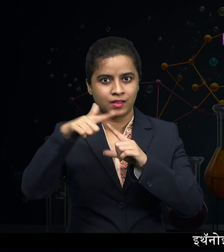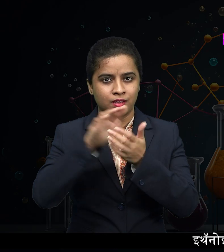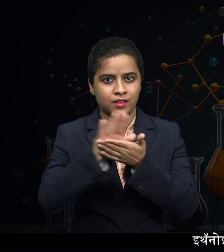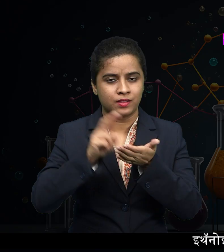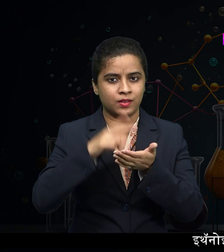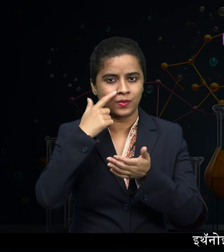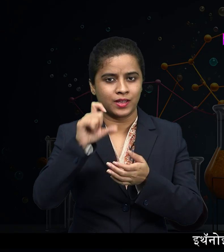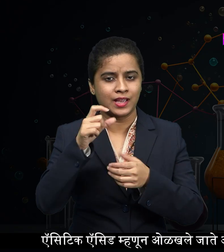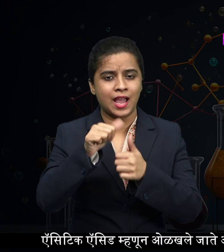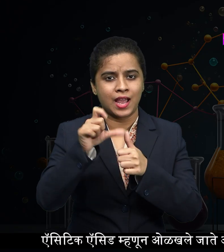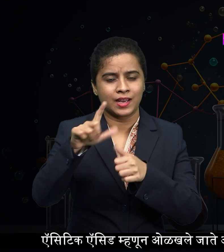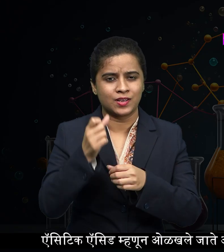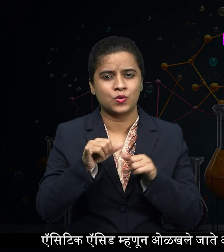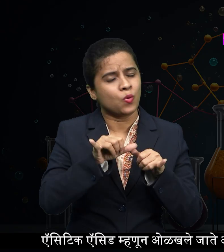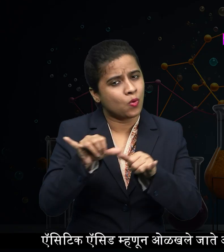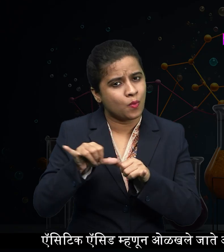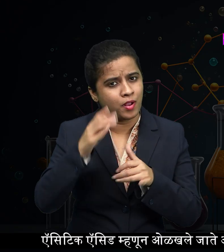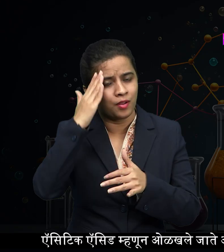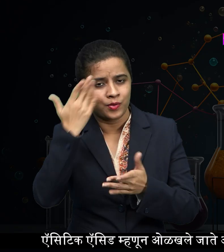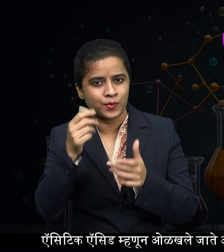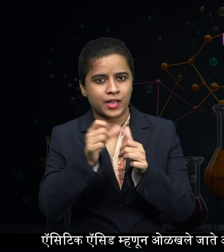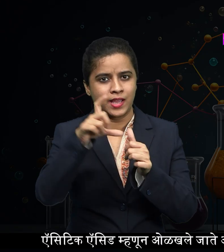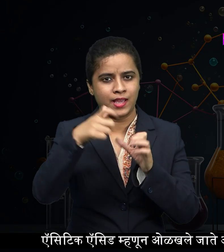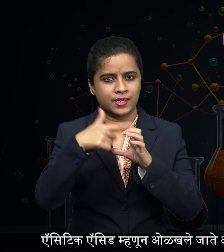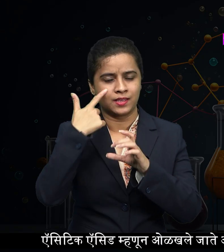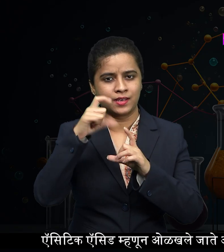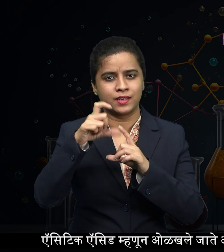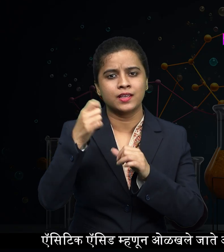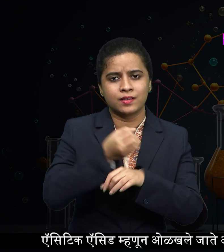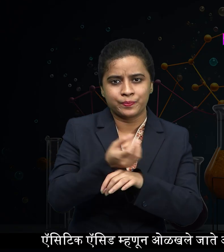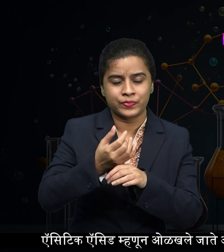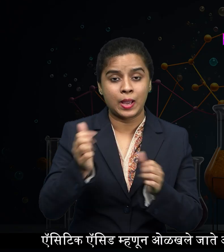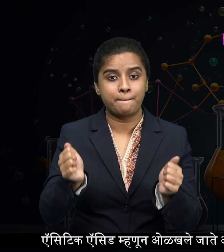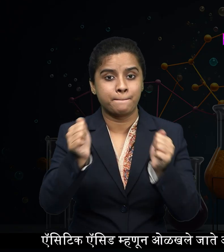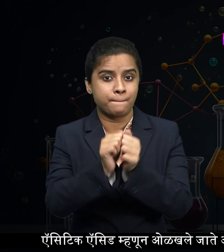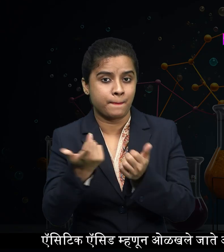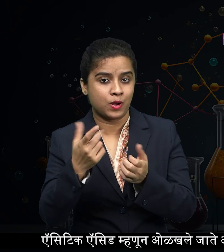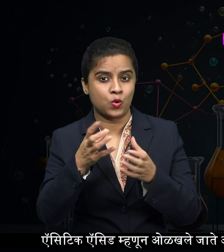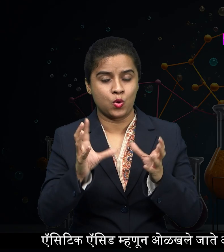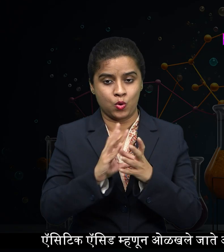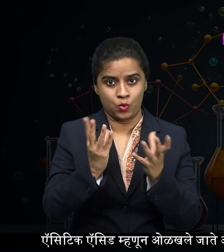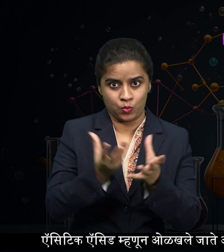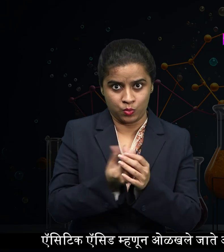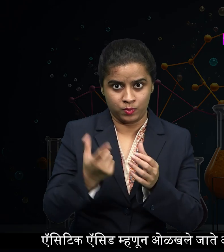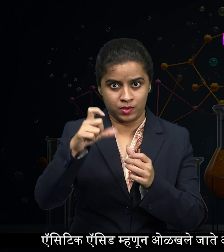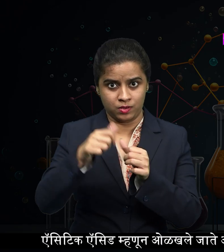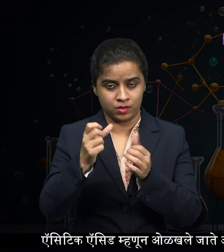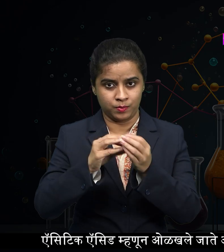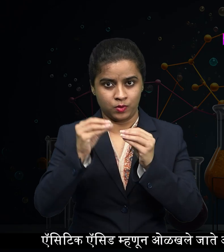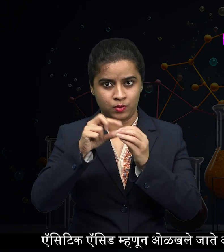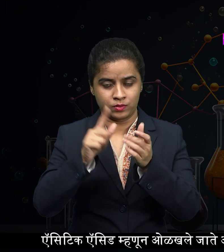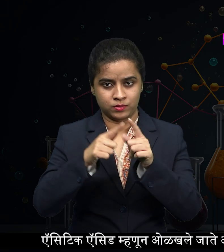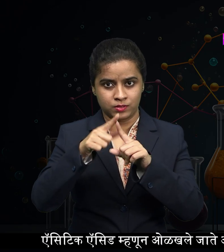इथेनॉइक ॲसिड हे सामान्यतः ॲसिटिक ॲसिड म्हणून ओळखले जाते आणि ते कार्बोक्सिलिक ॲसिडच्या गटाशी संबंधित आहे।